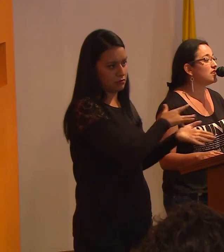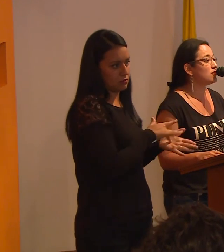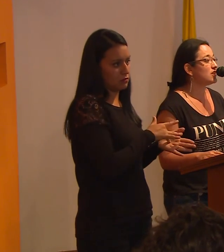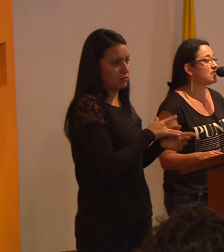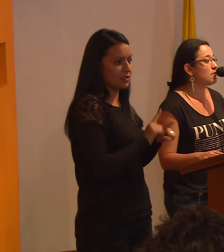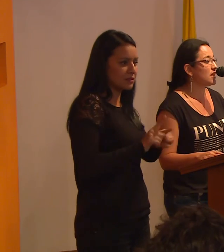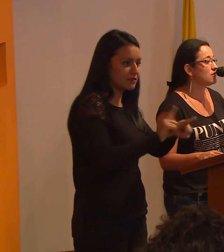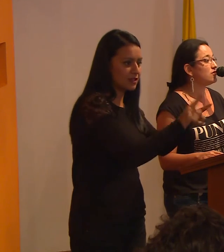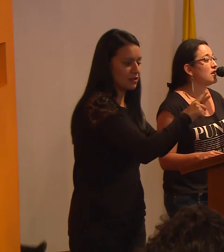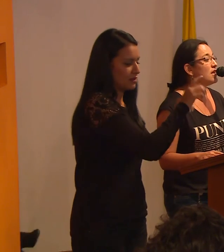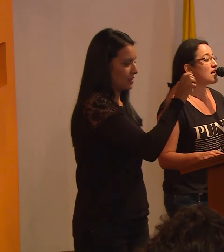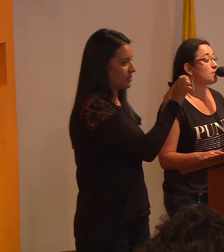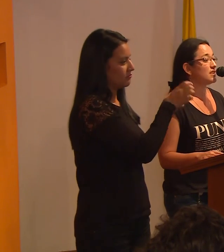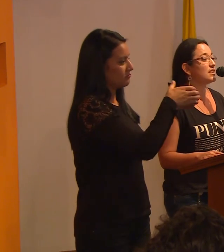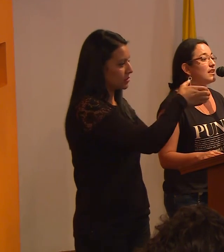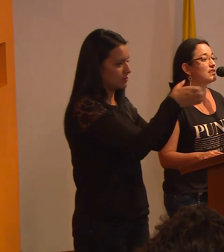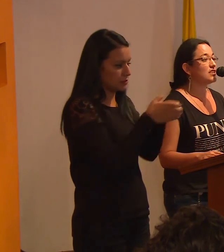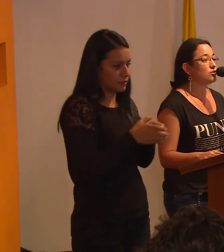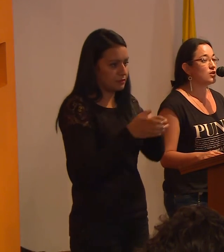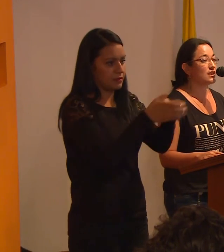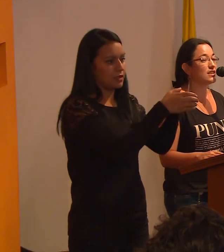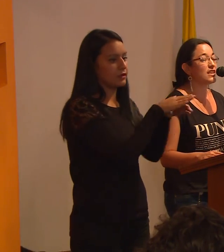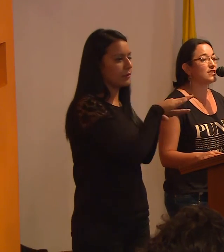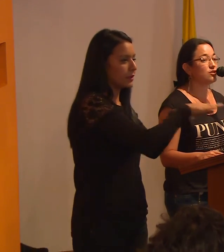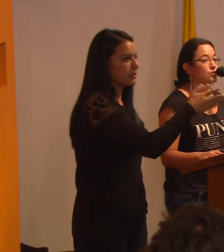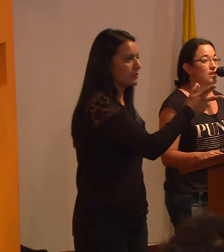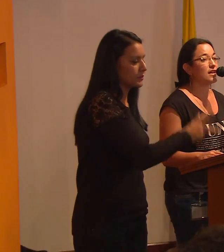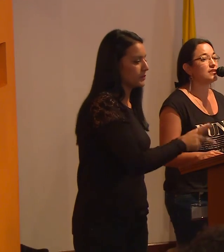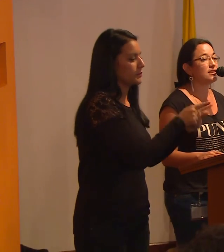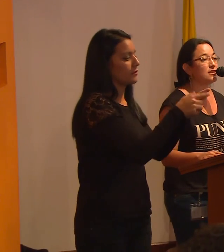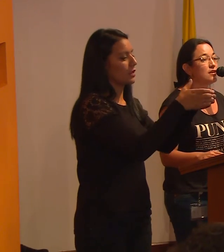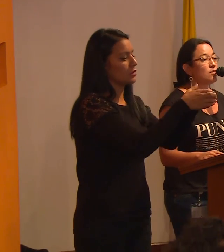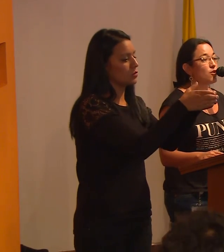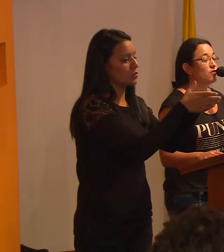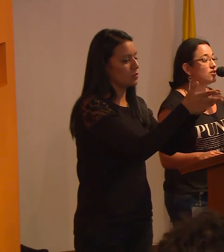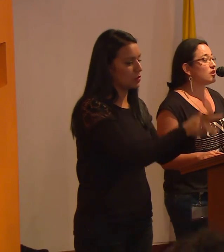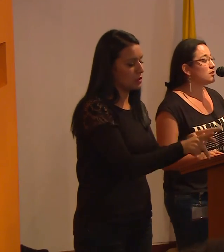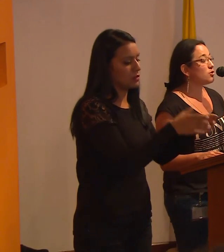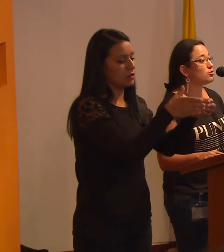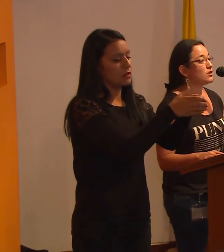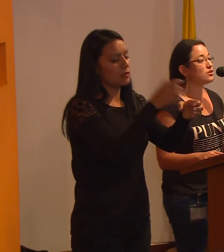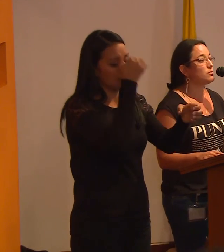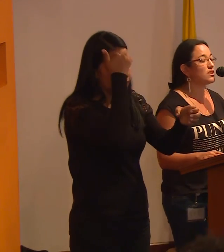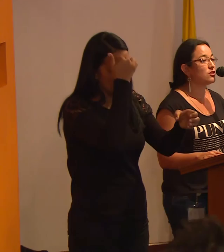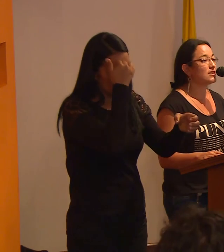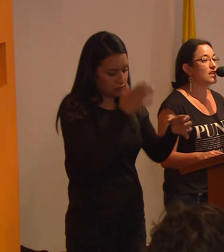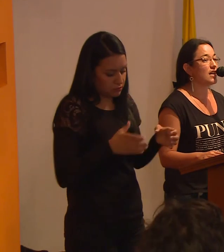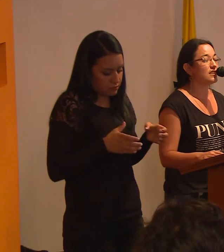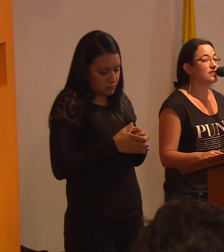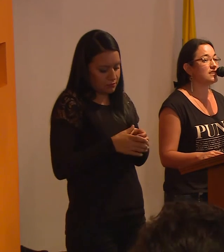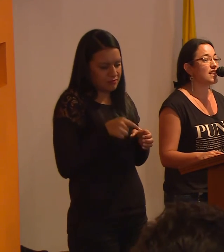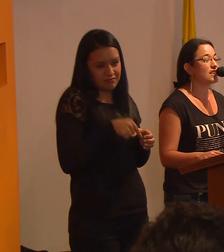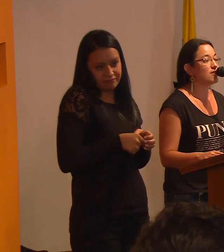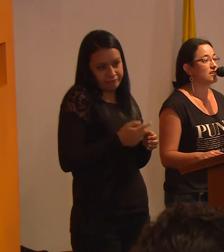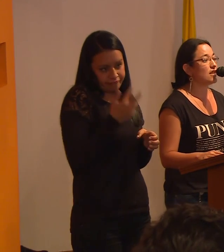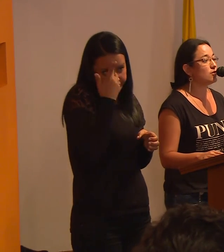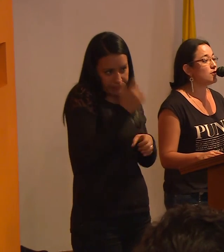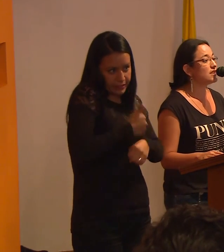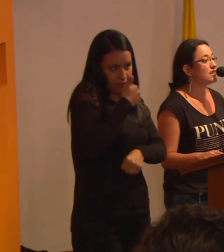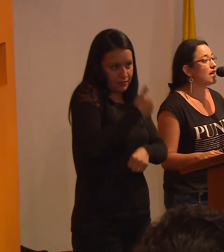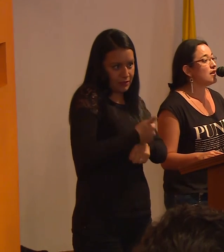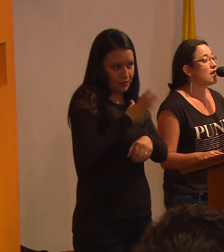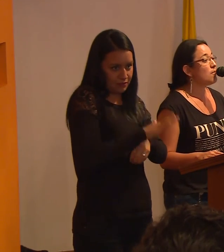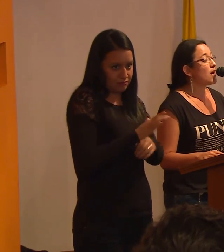participáramos distintos estamentos, representantes estudiantiles, estudiantes, profesores y por supuesto personas de las directivas